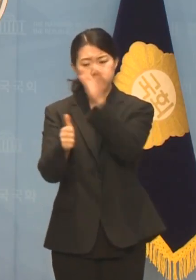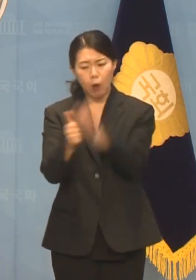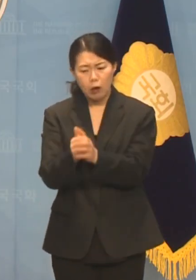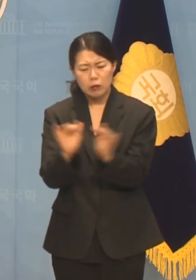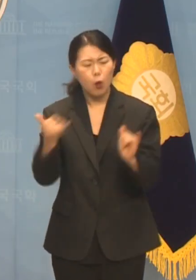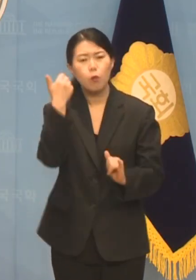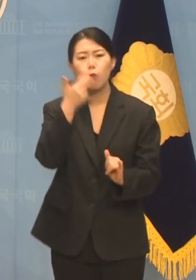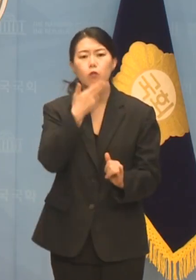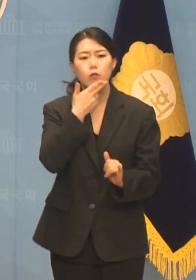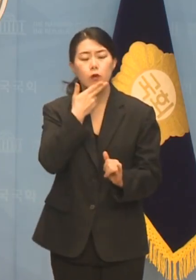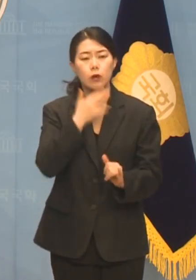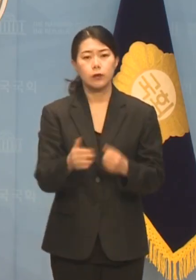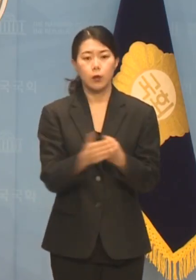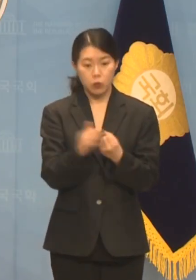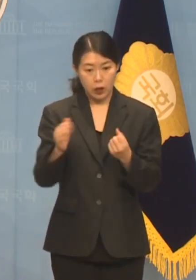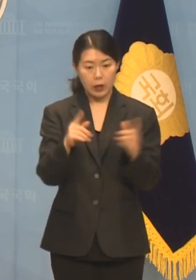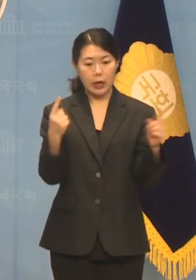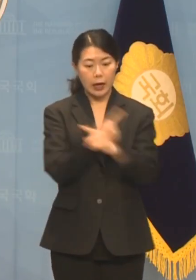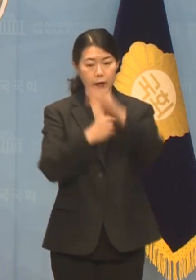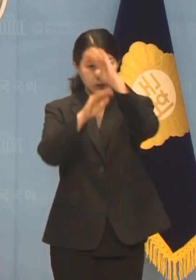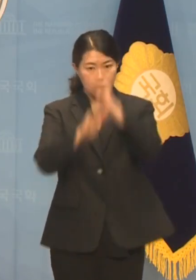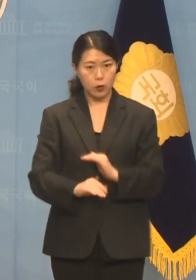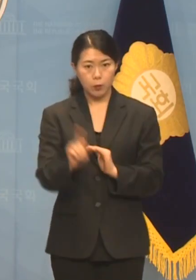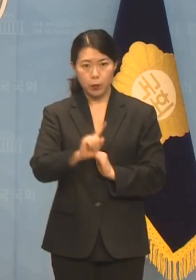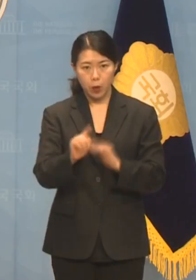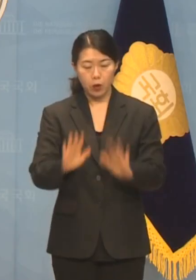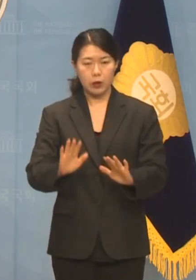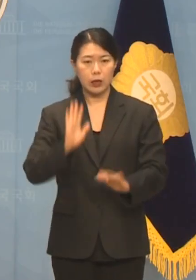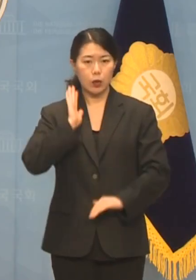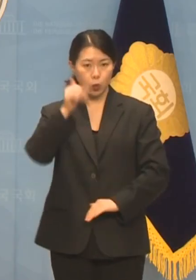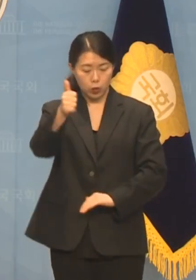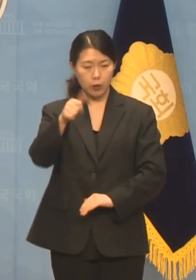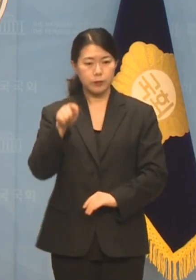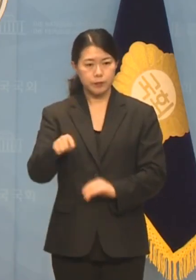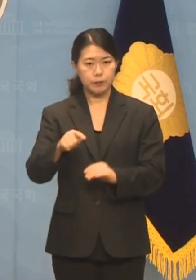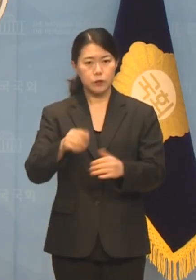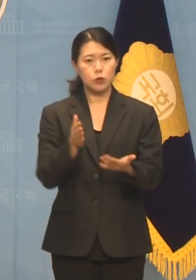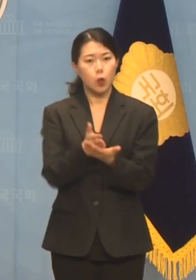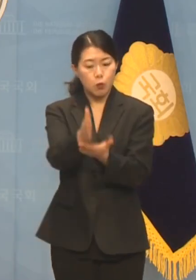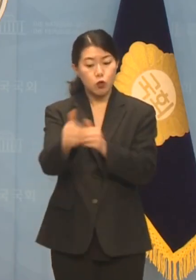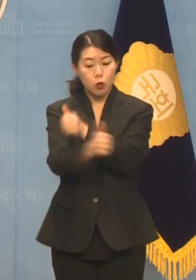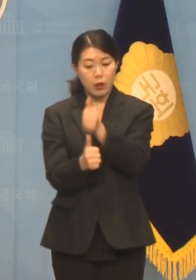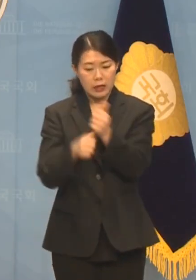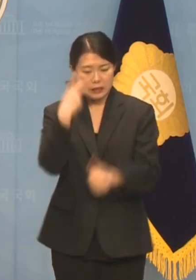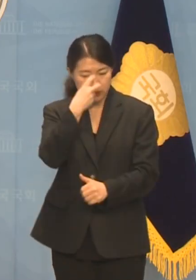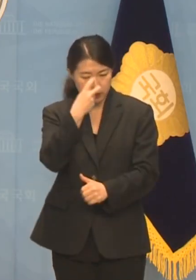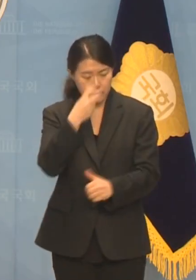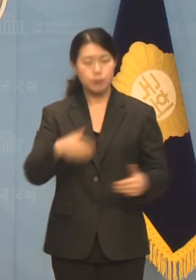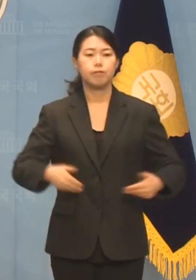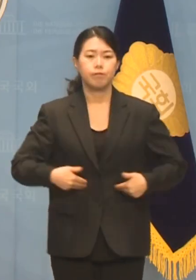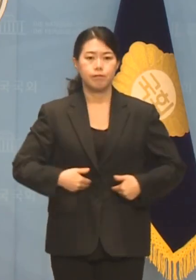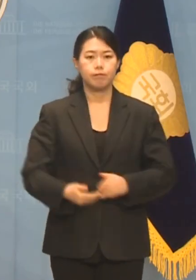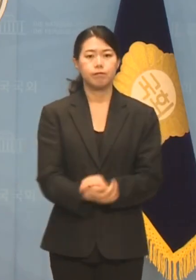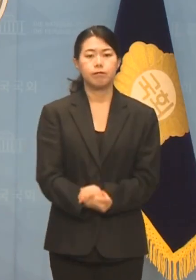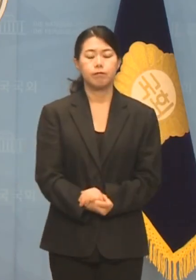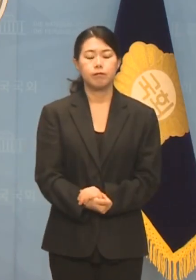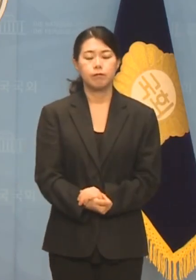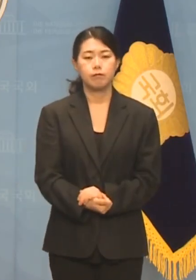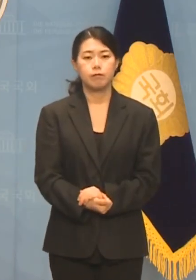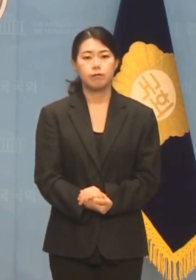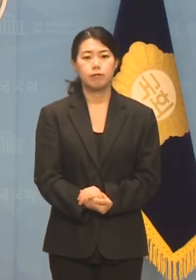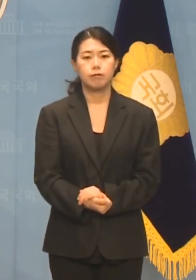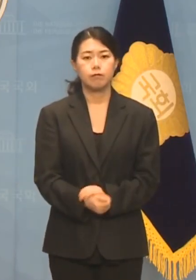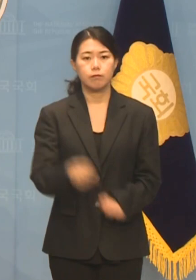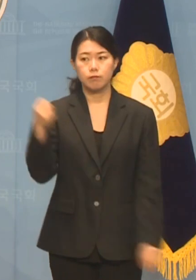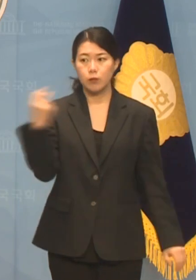않습니다. 개정안은 대통령이 보호기간을 지정할 때 전문위원회의 심의를 거치도록 했습니다.